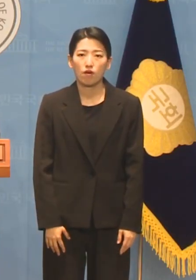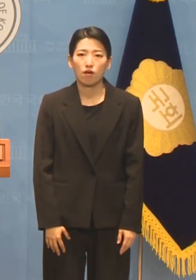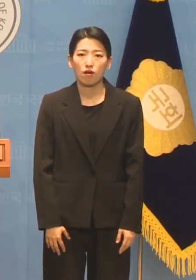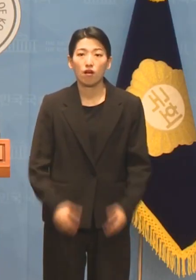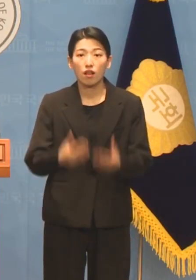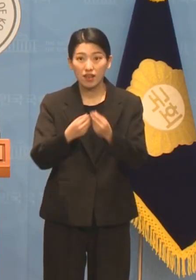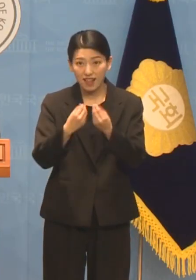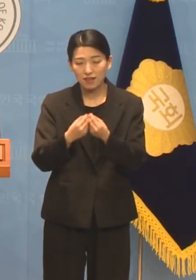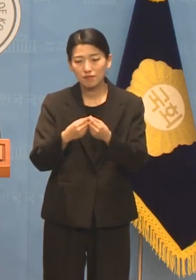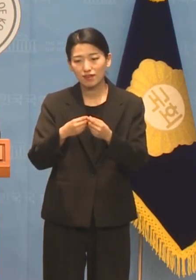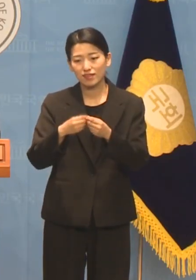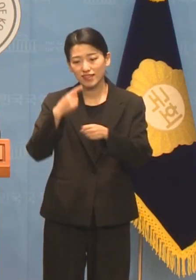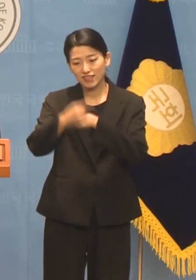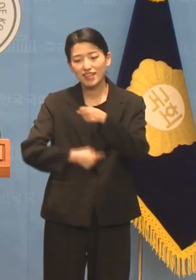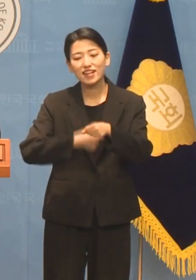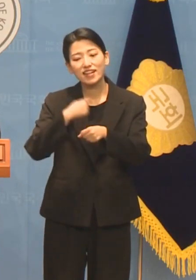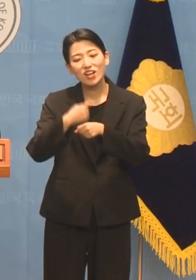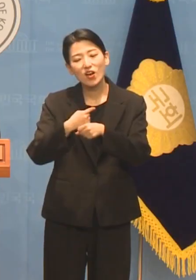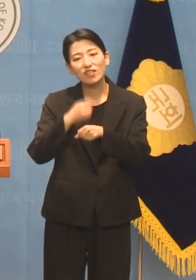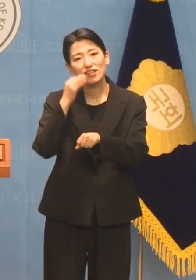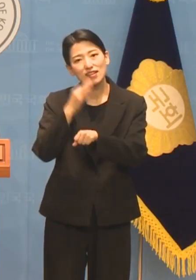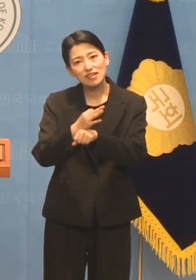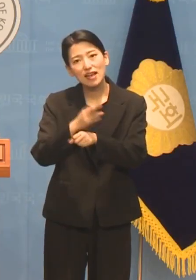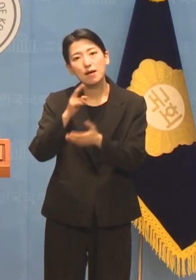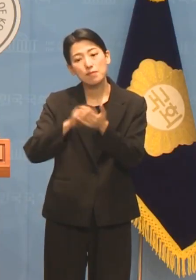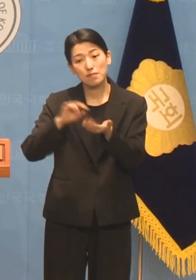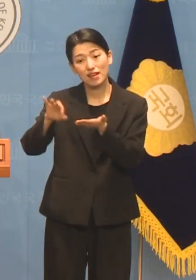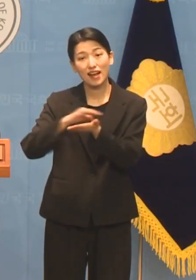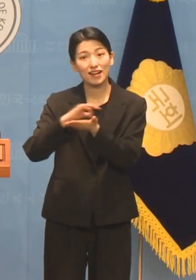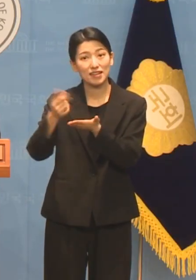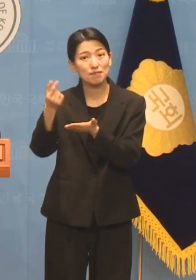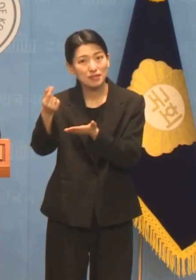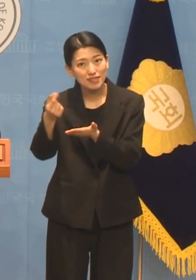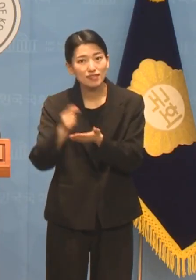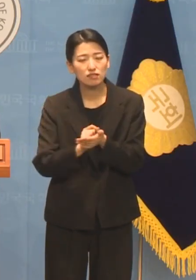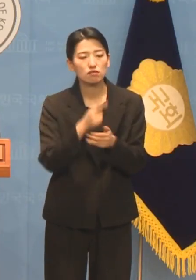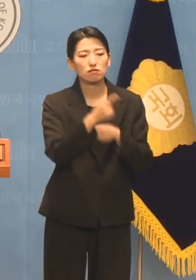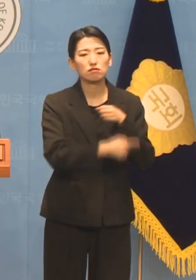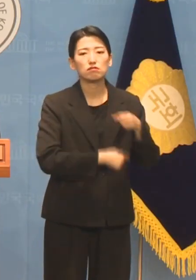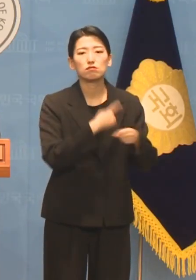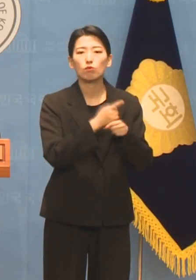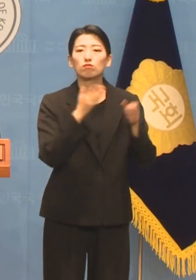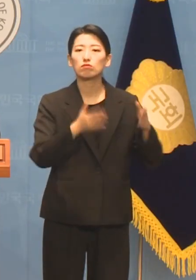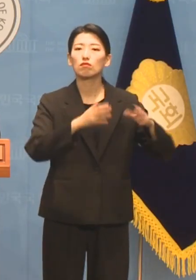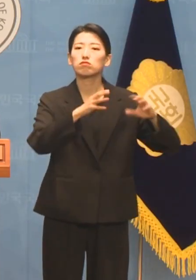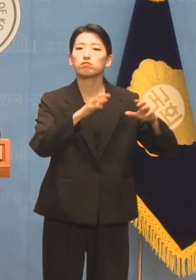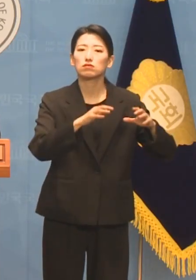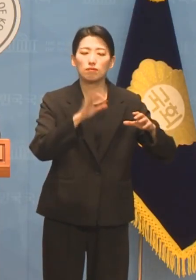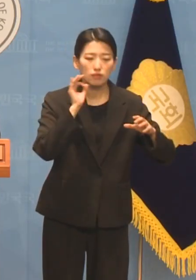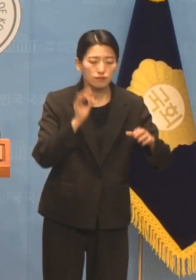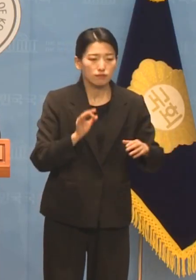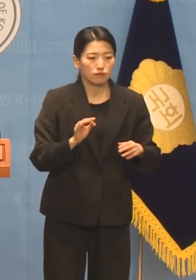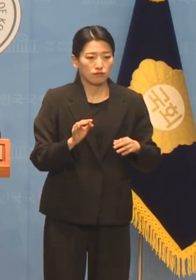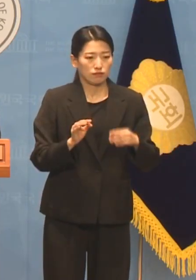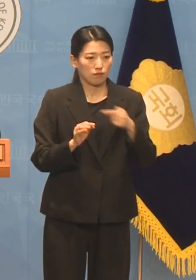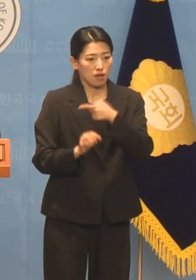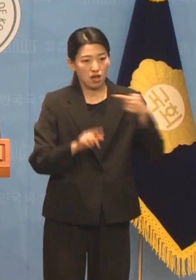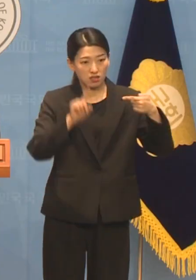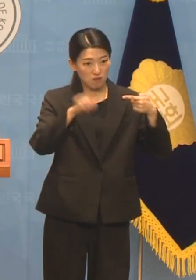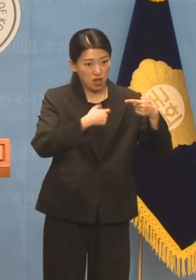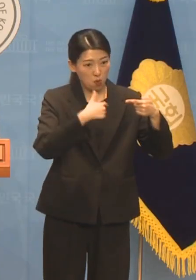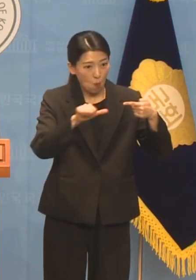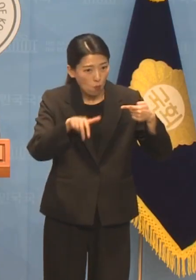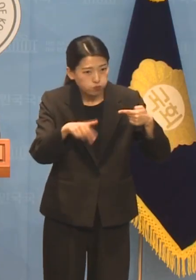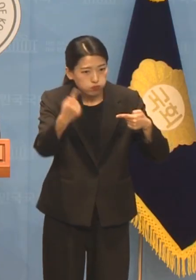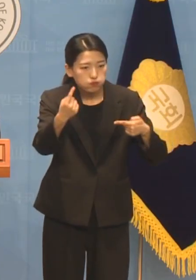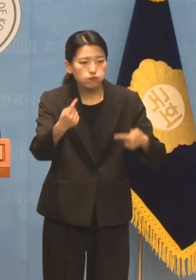연간 가계부라고도 할 수 있는데 한마디로 우리 국민들 앞에 이 무도한 정부가 부도수표를 내던졌습니다.